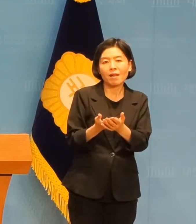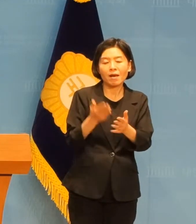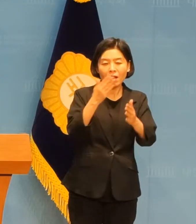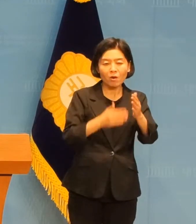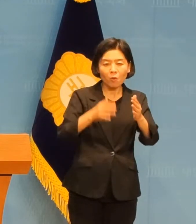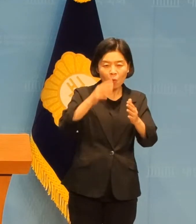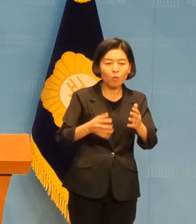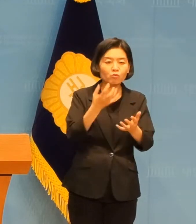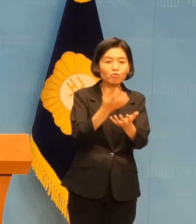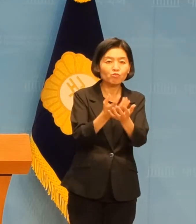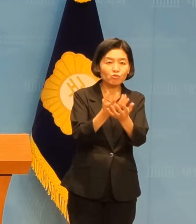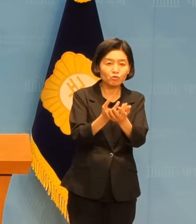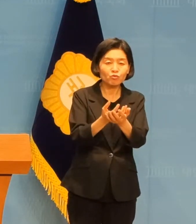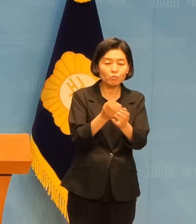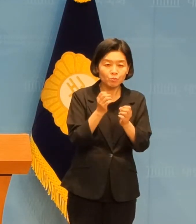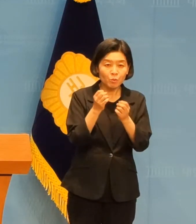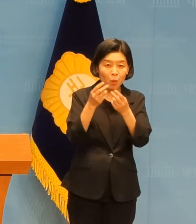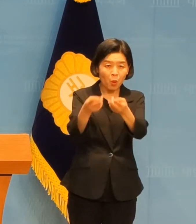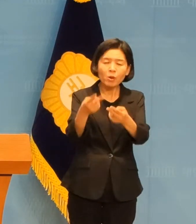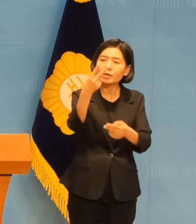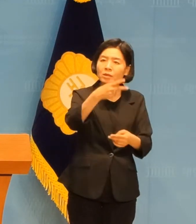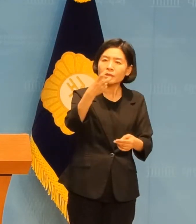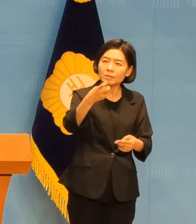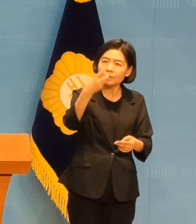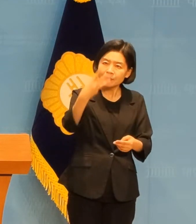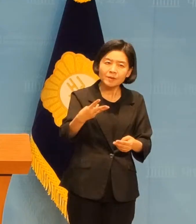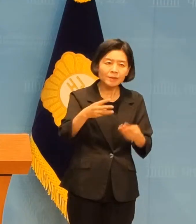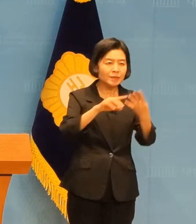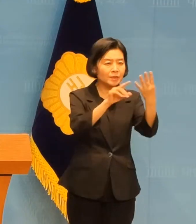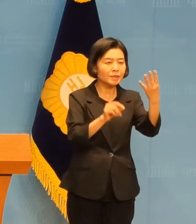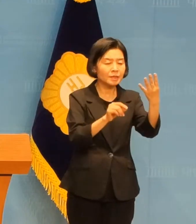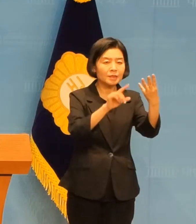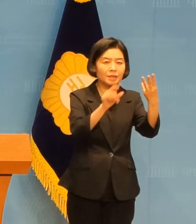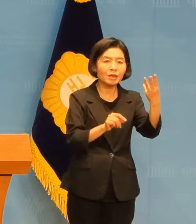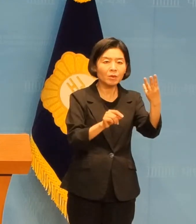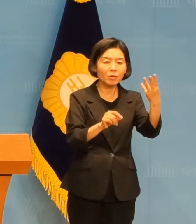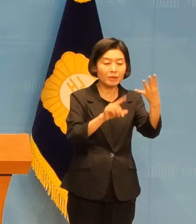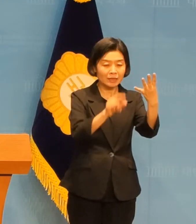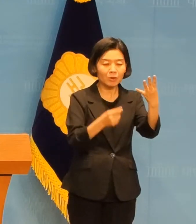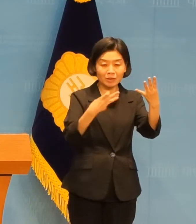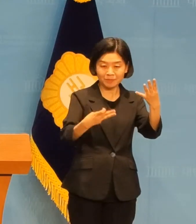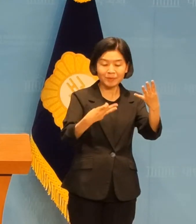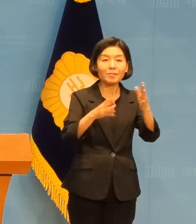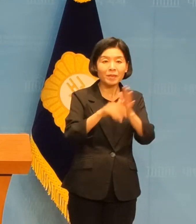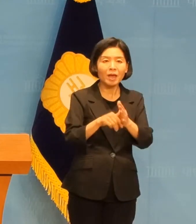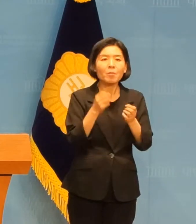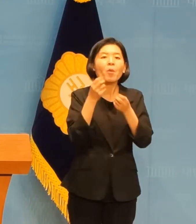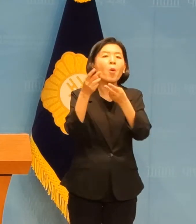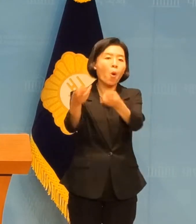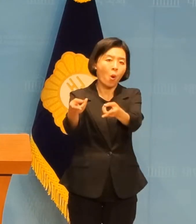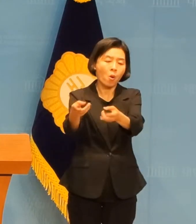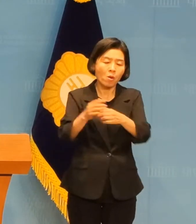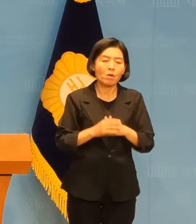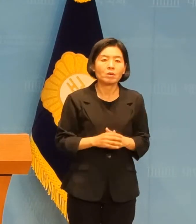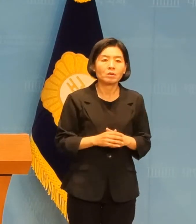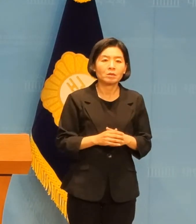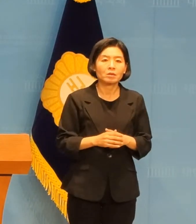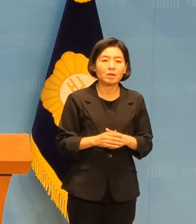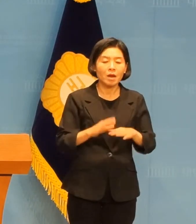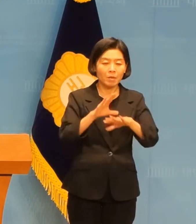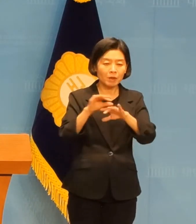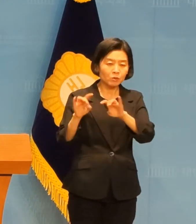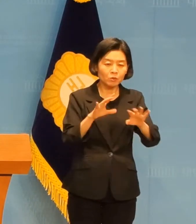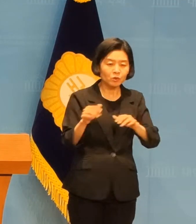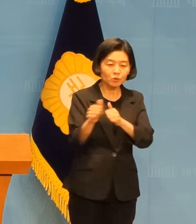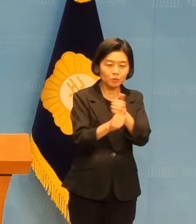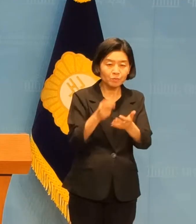법제처에 2023년 4월 13일에 발송을 한 바 있습니다. 방통위법에